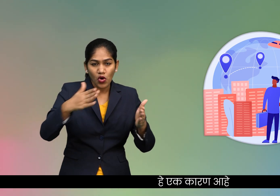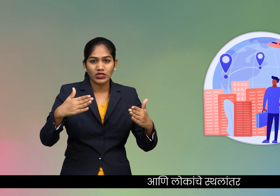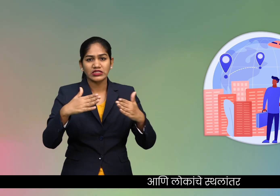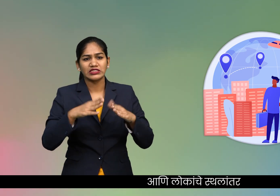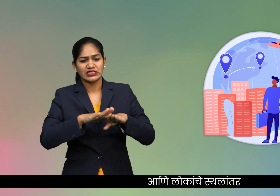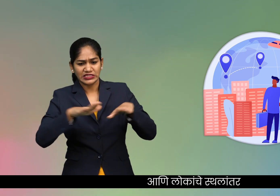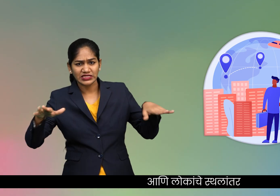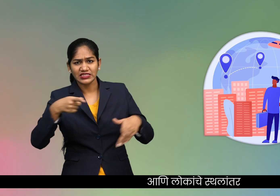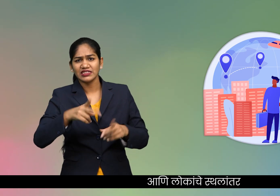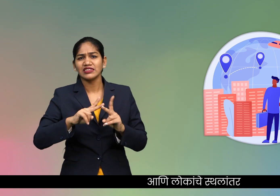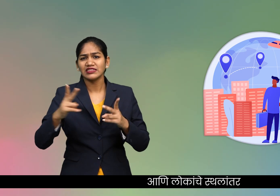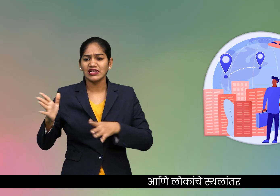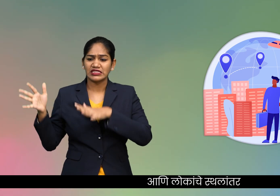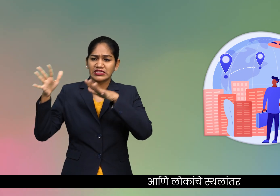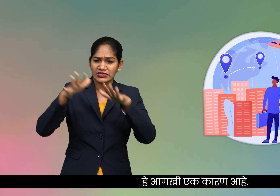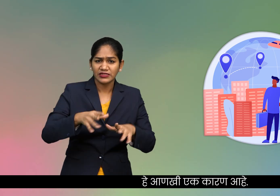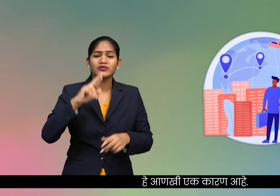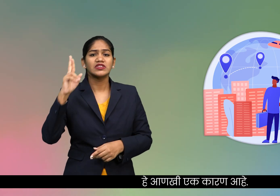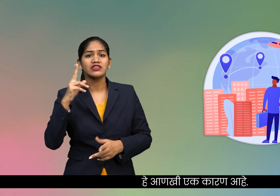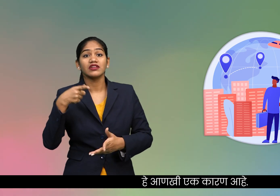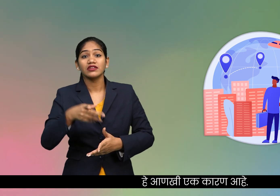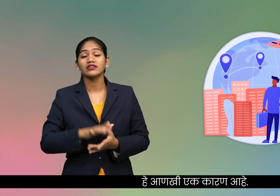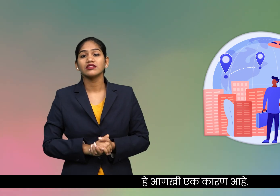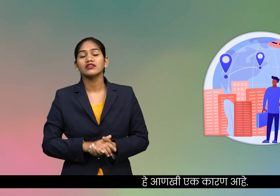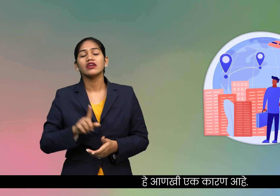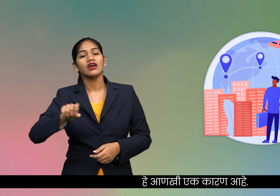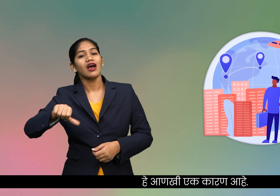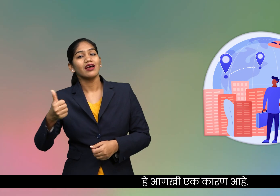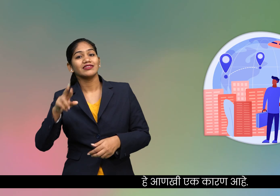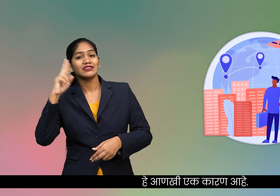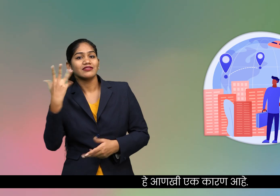आणि लोकांचे स्थलांतर हे आणखी एक कारण आहे.